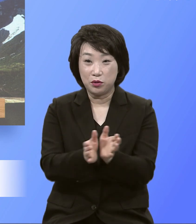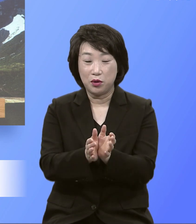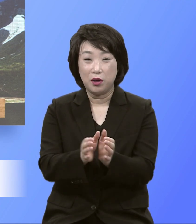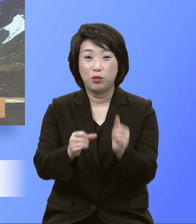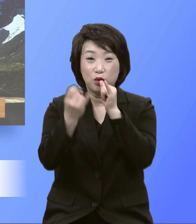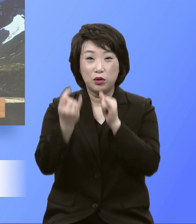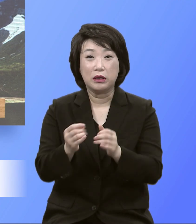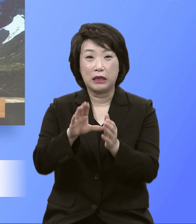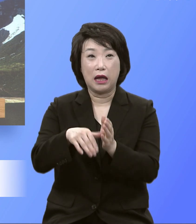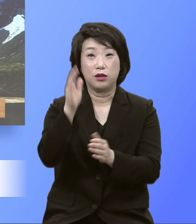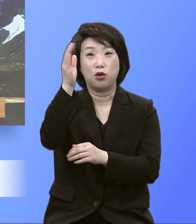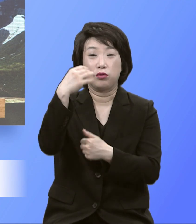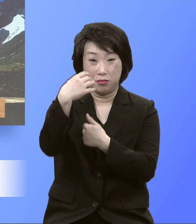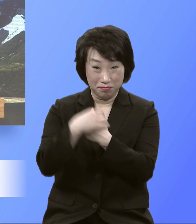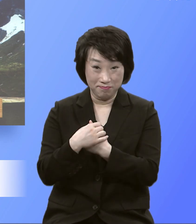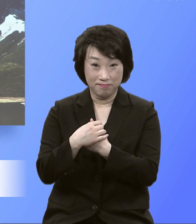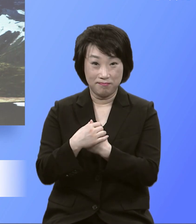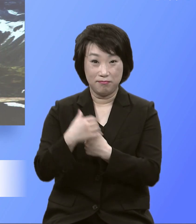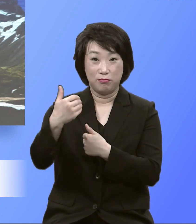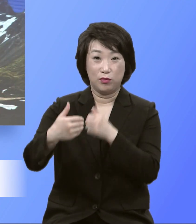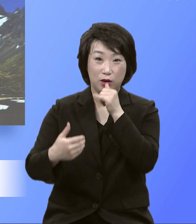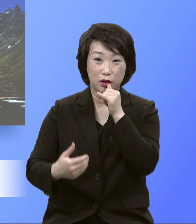저 집회 해달라는 거예요.